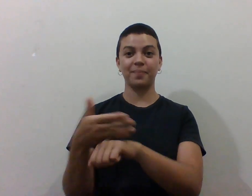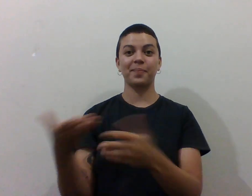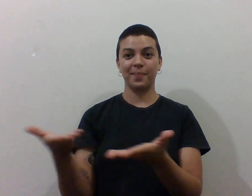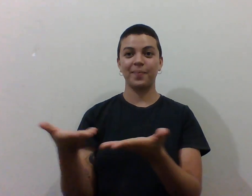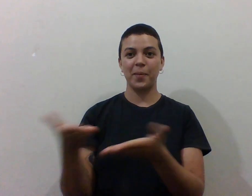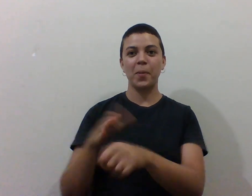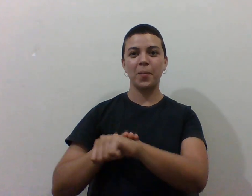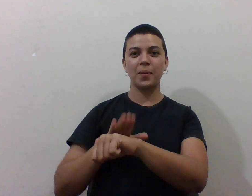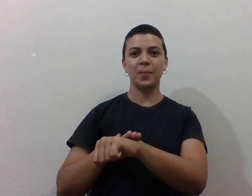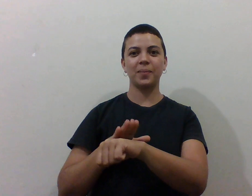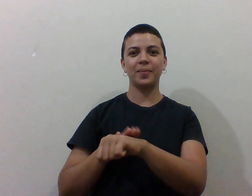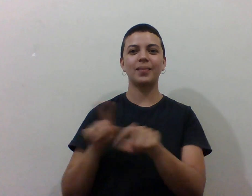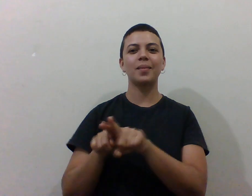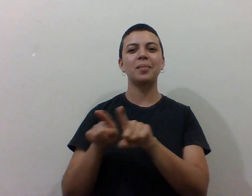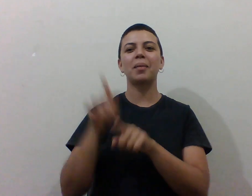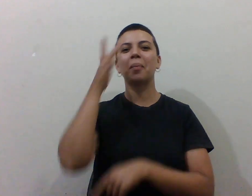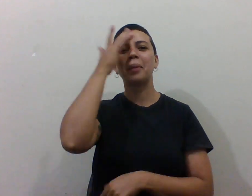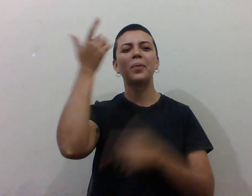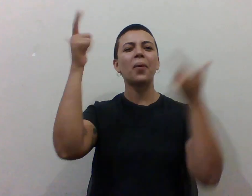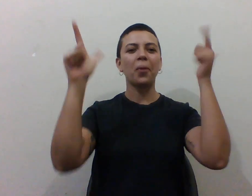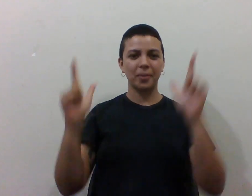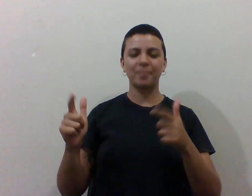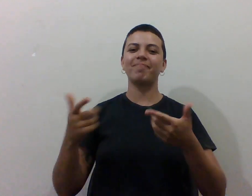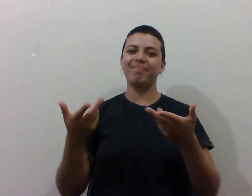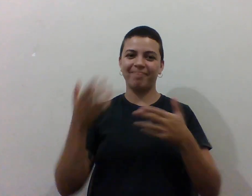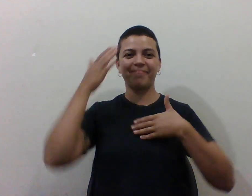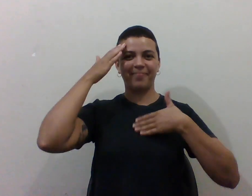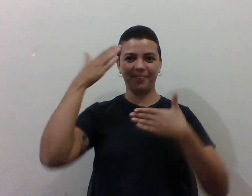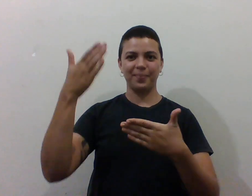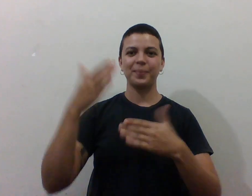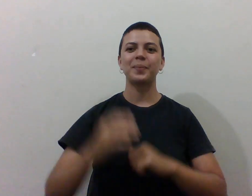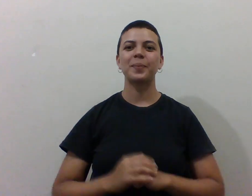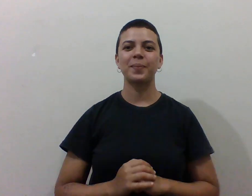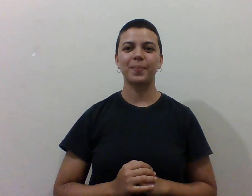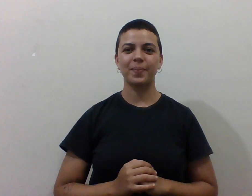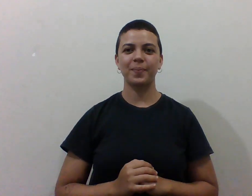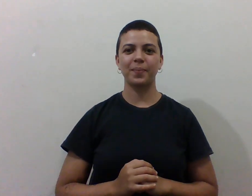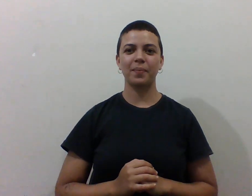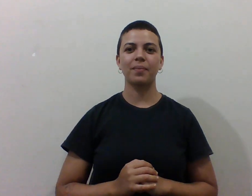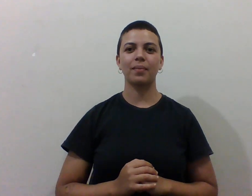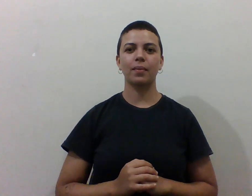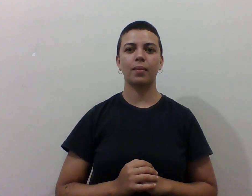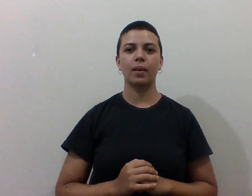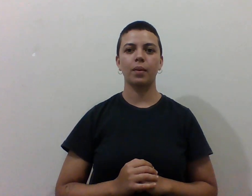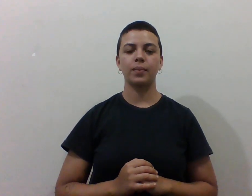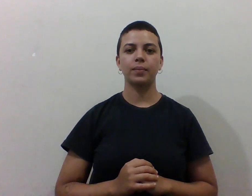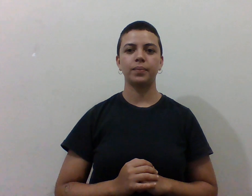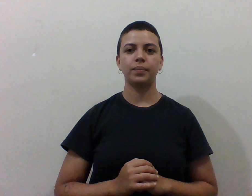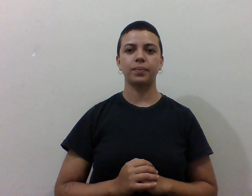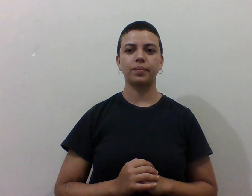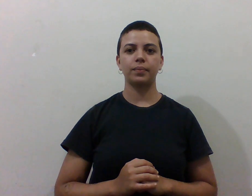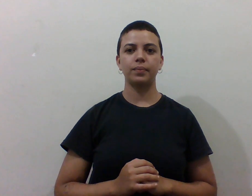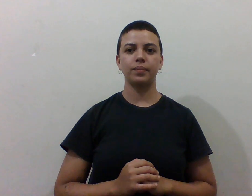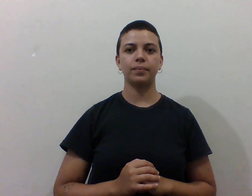a quem mais está conosco aqui nesse importante momento. É só para ver aqui se a gente não columina a